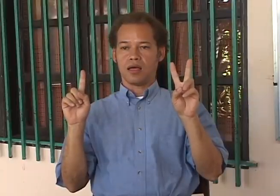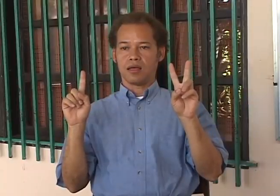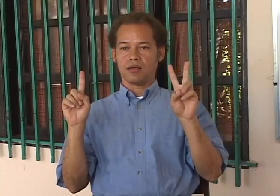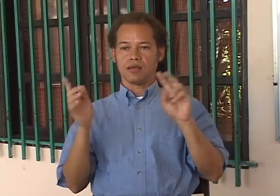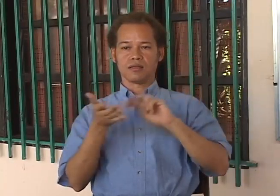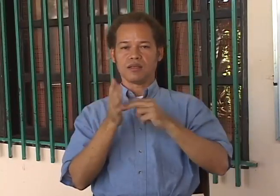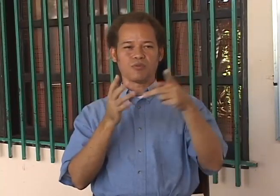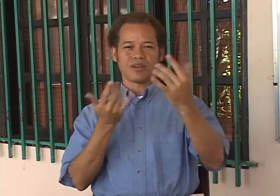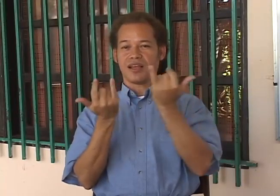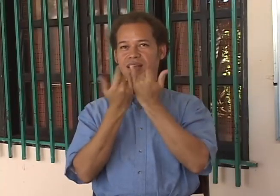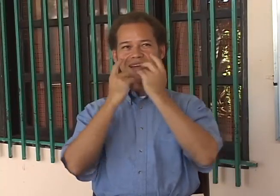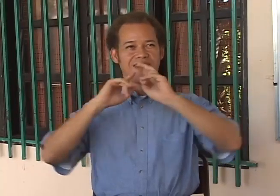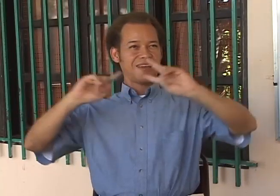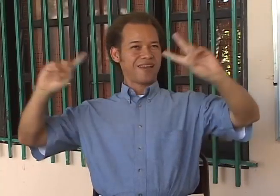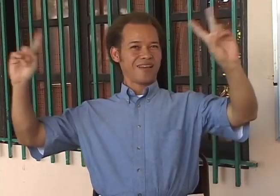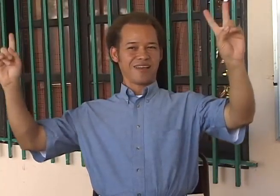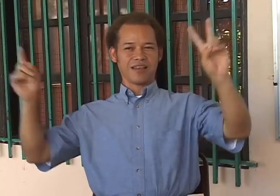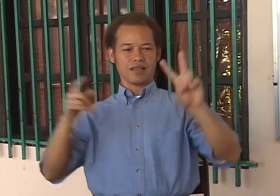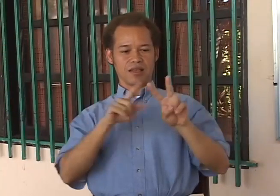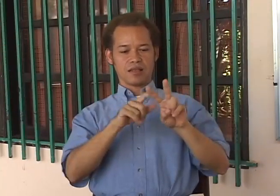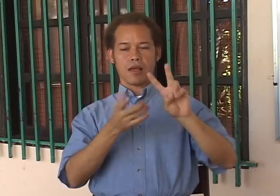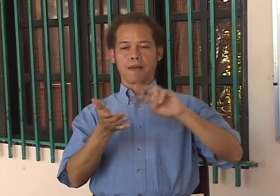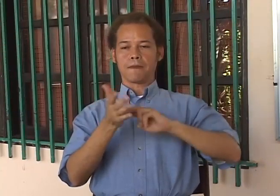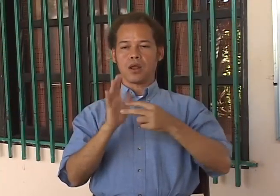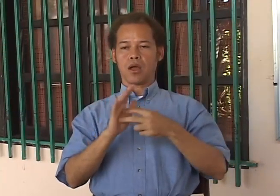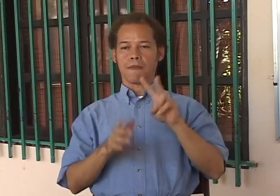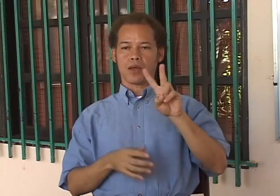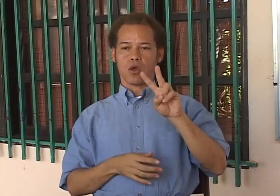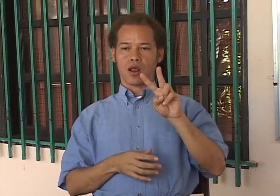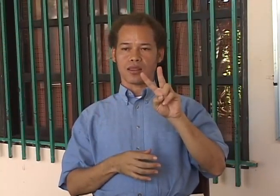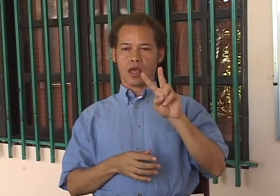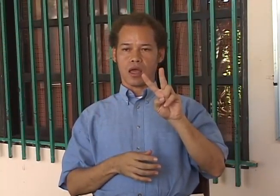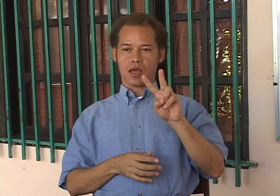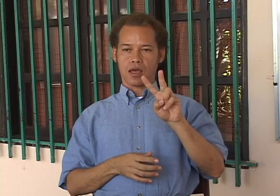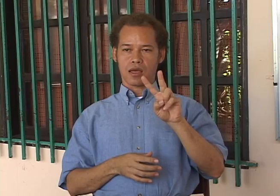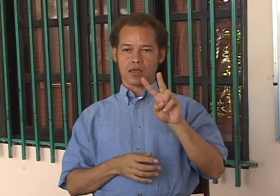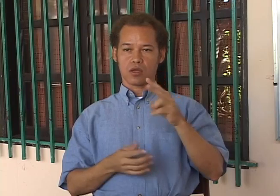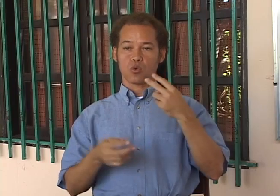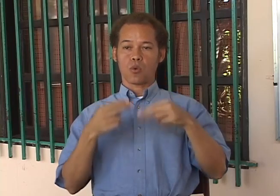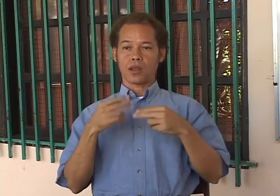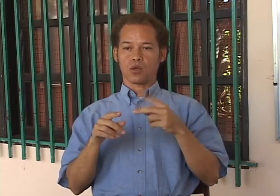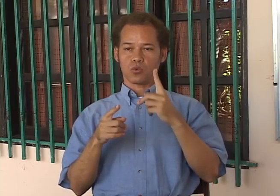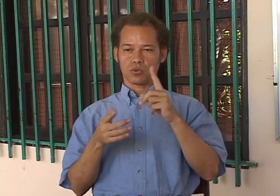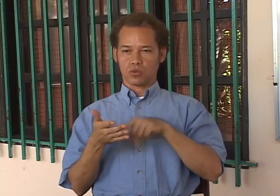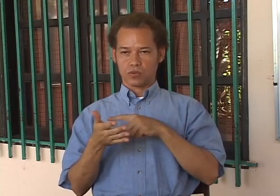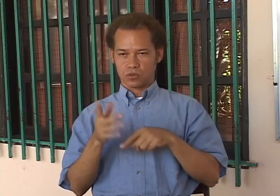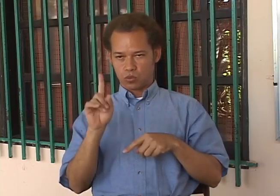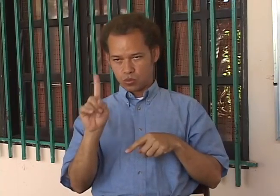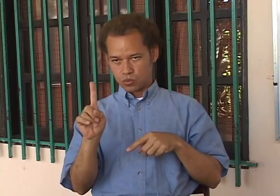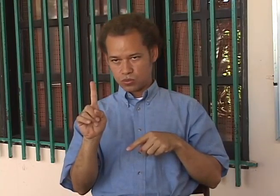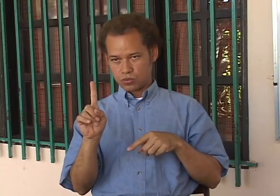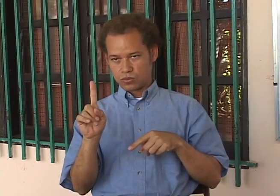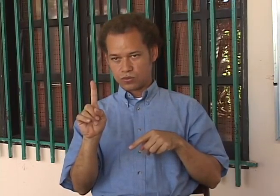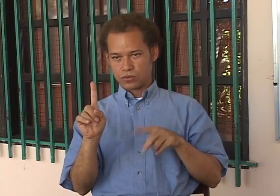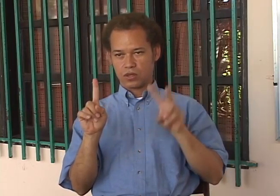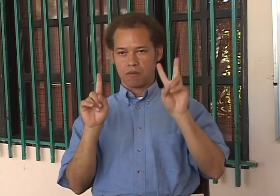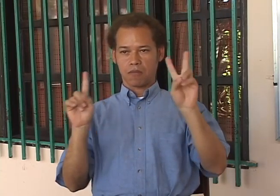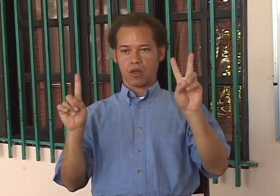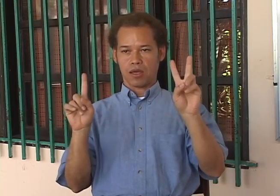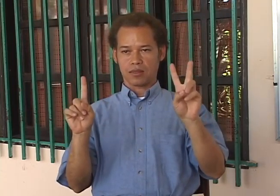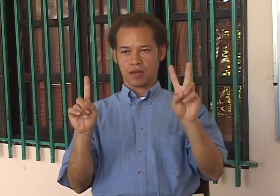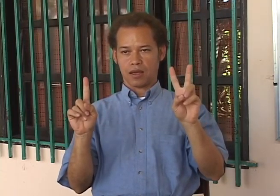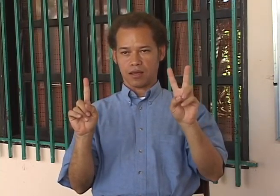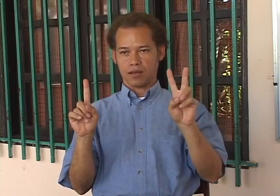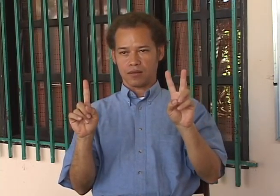Tenemos a doña Violeta, que es esta su seña. Por ejemplo, la B, su número 1, que era la